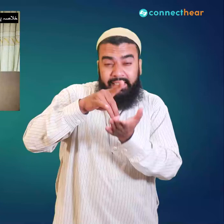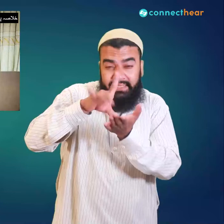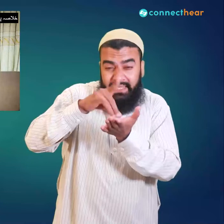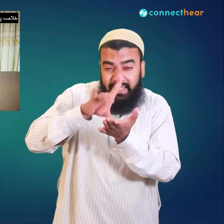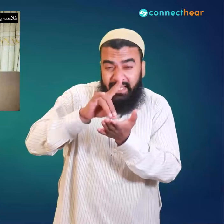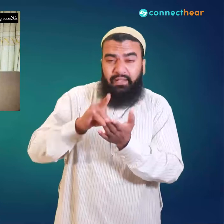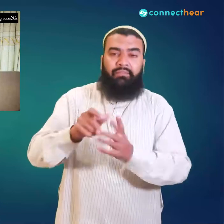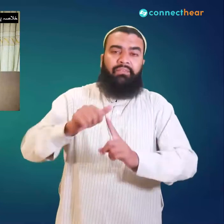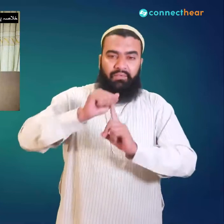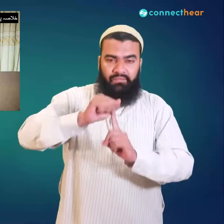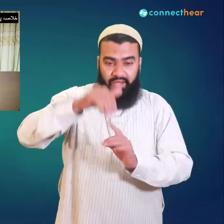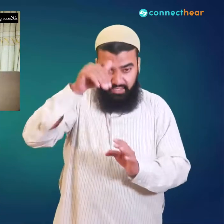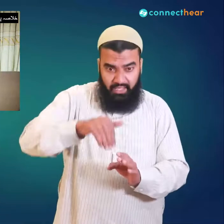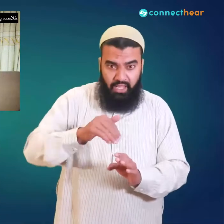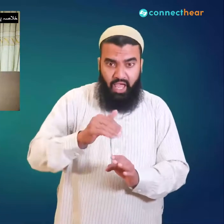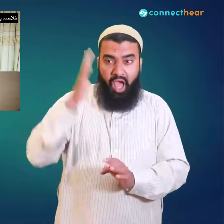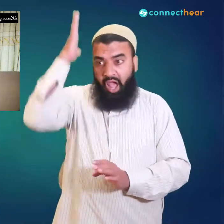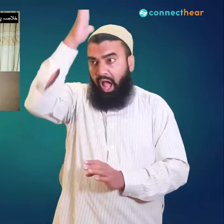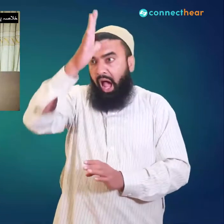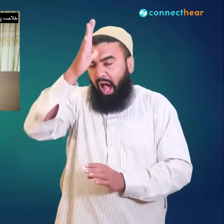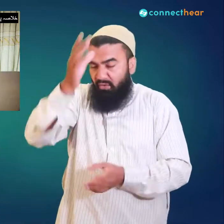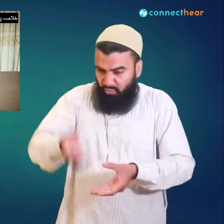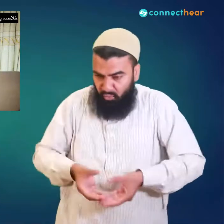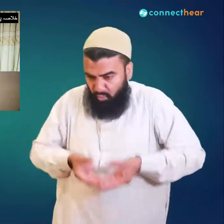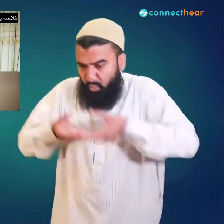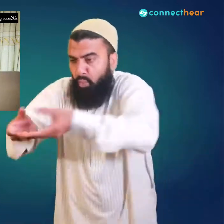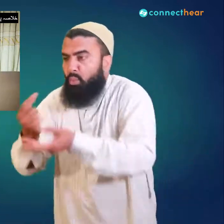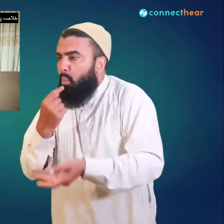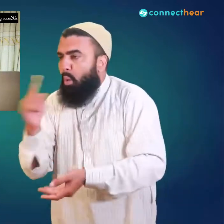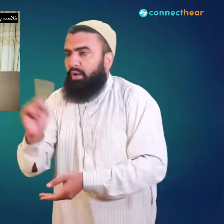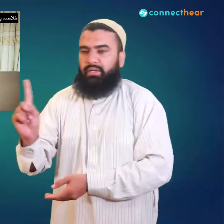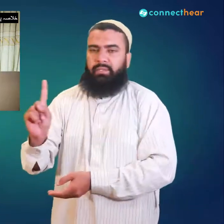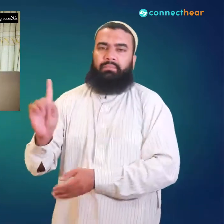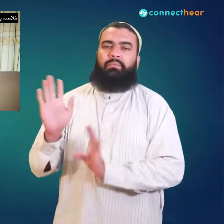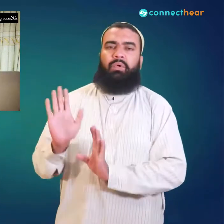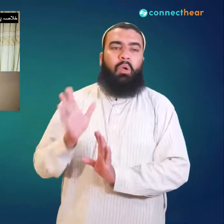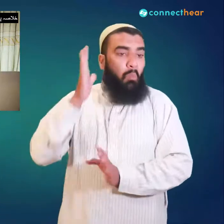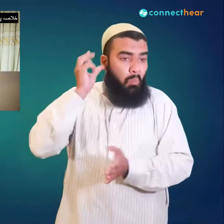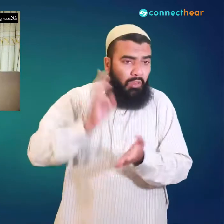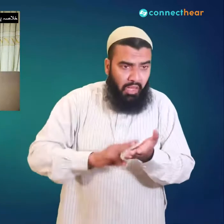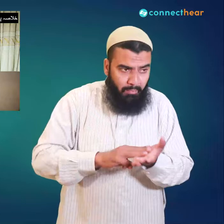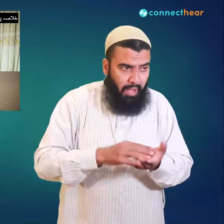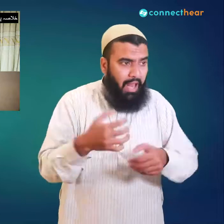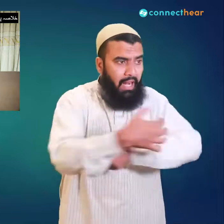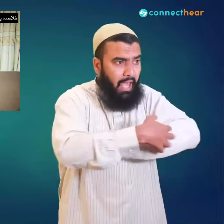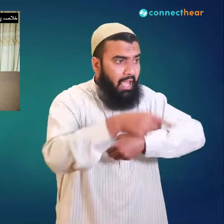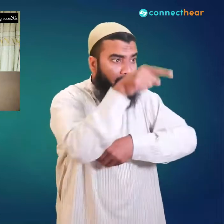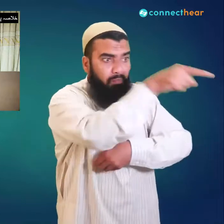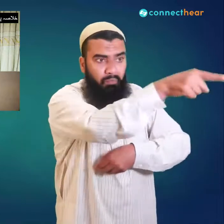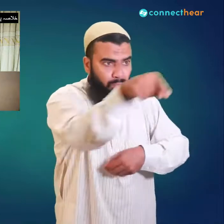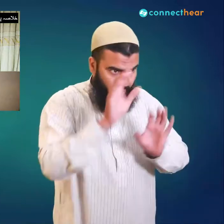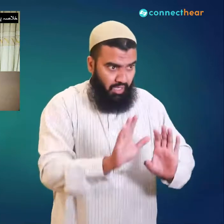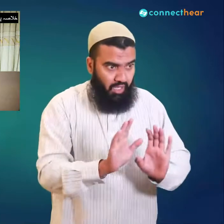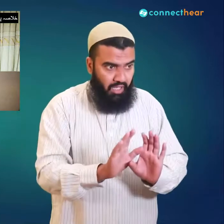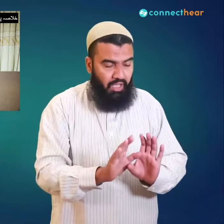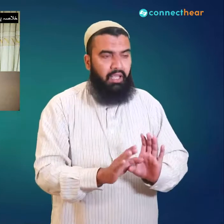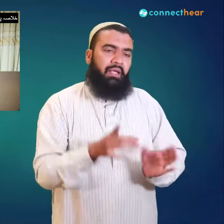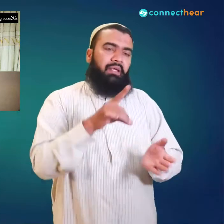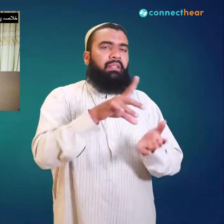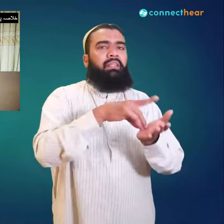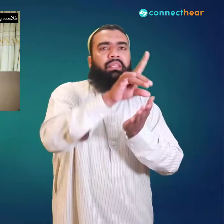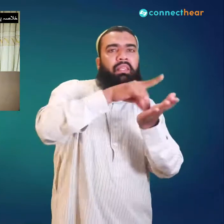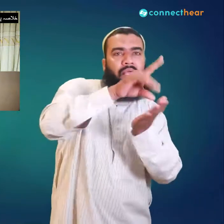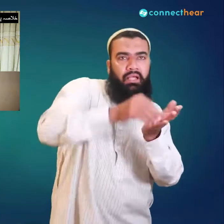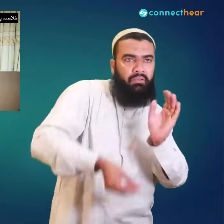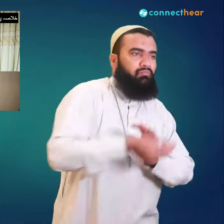غیر مسلم کو نہیں دی جا سکتی، یہ خاص طور پر مسلمانوں کے لیے ہے۔ البتہ غیر مسلم کی مدد یا